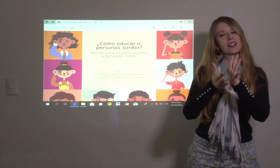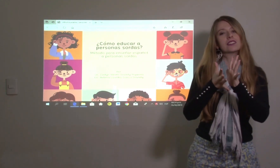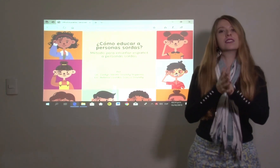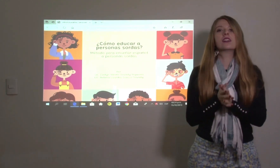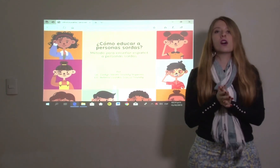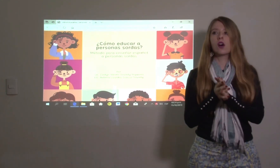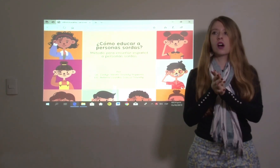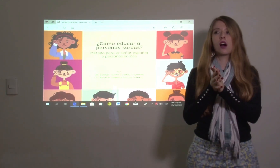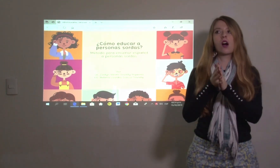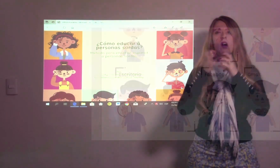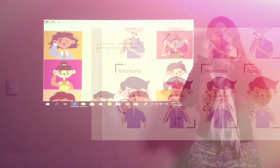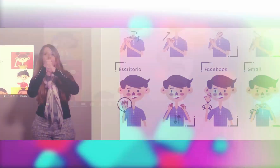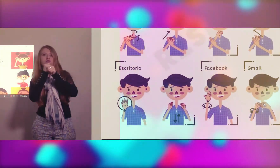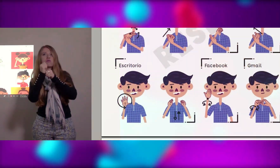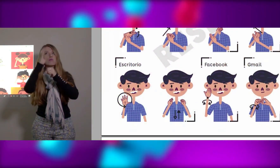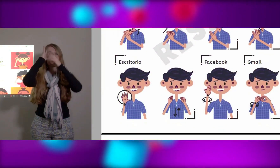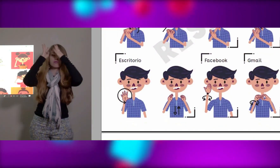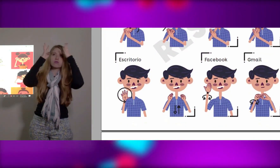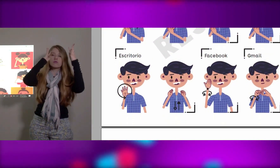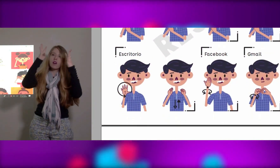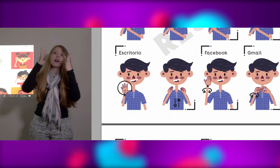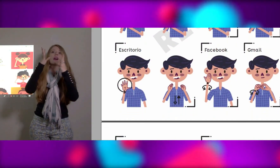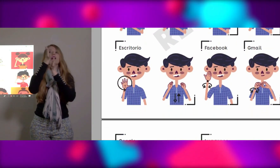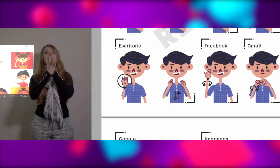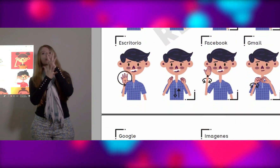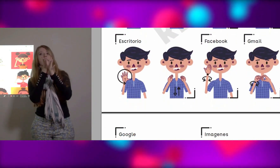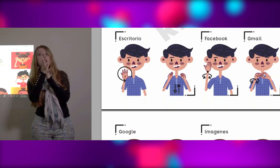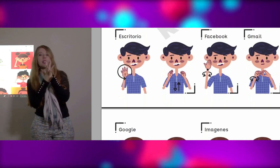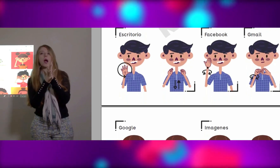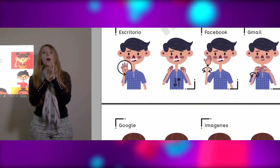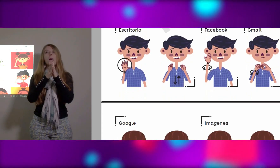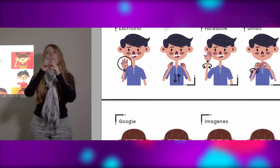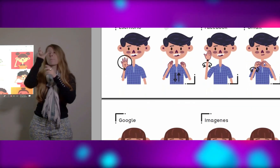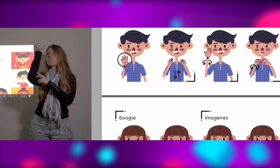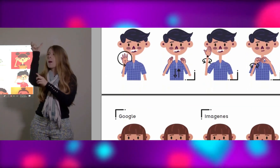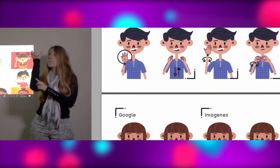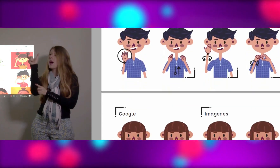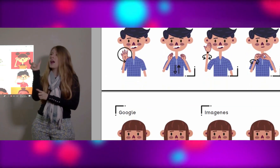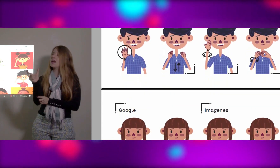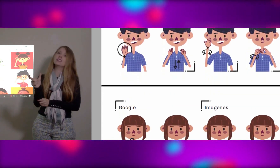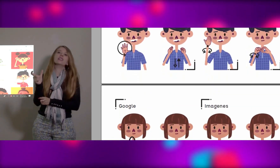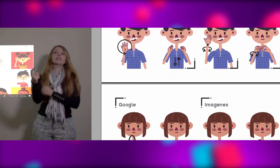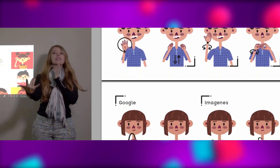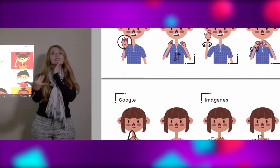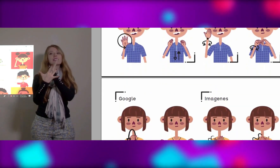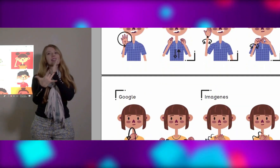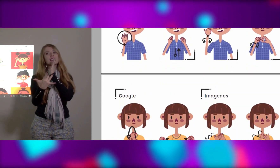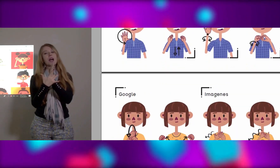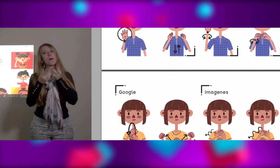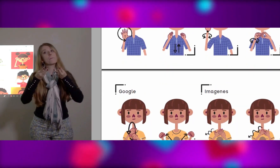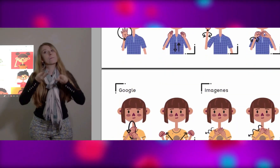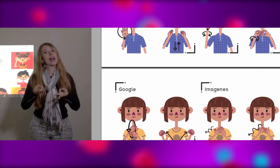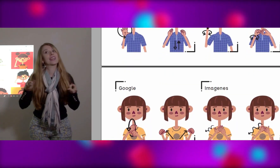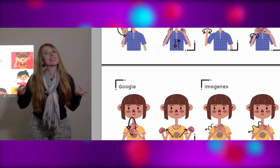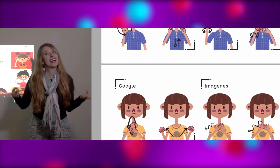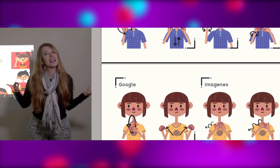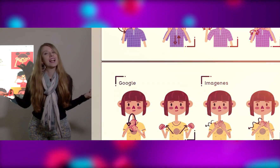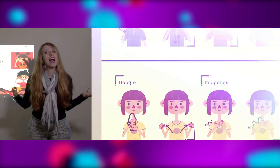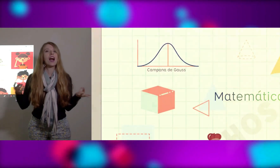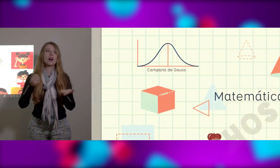en la tercera parte del libro se presentan señas de ciertas palabras muy técnicas de